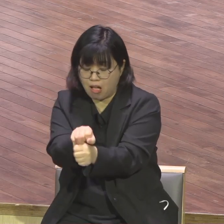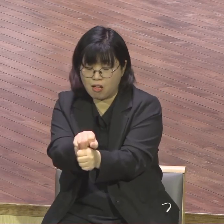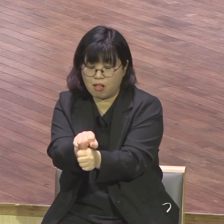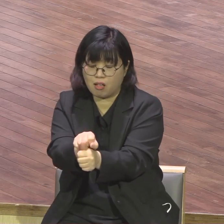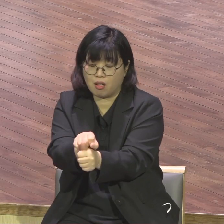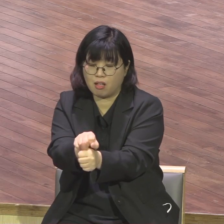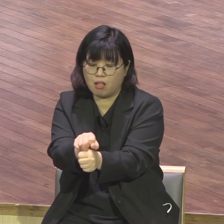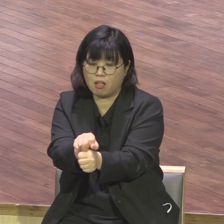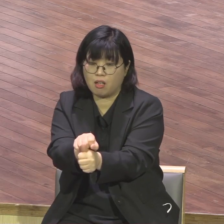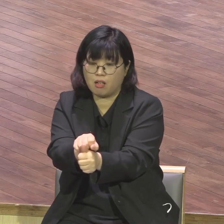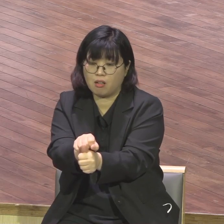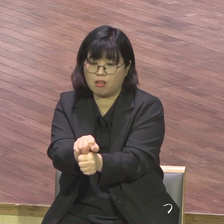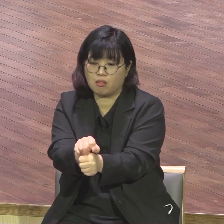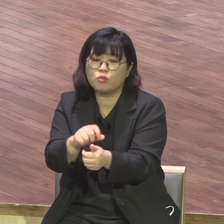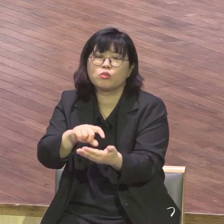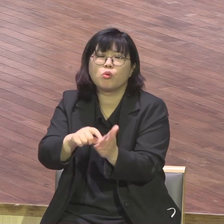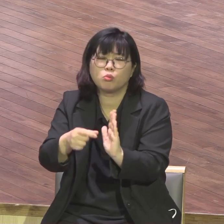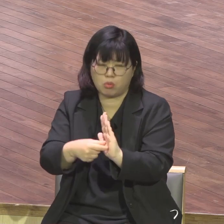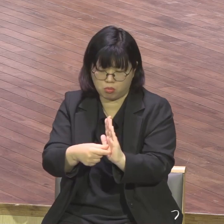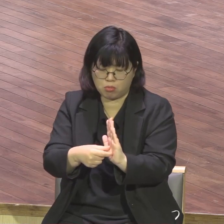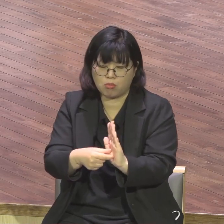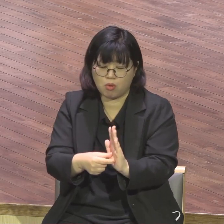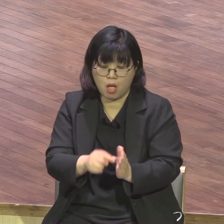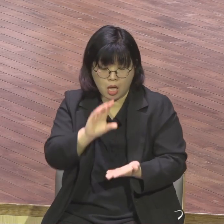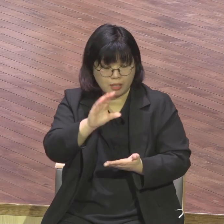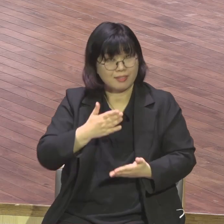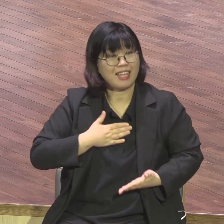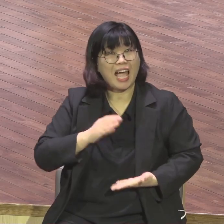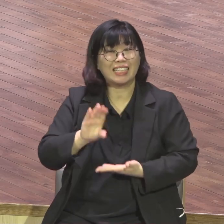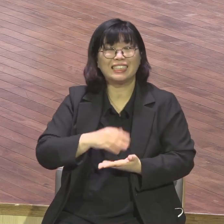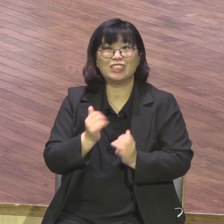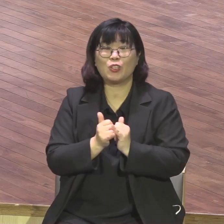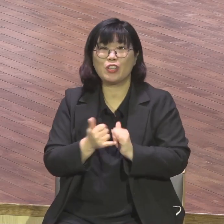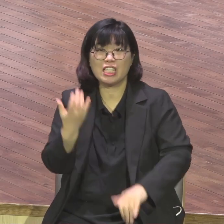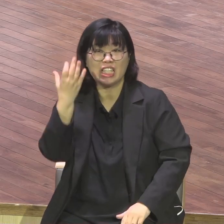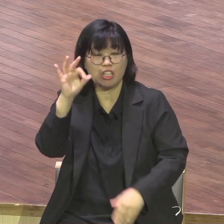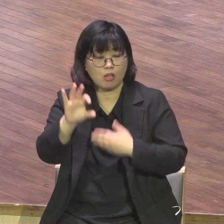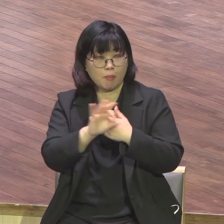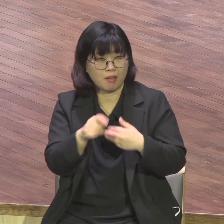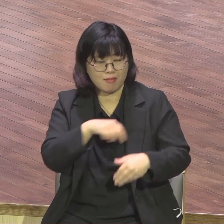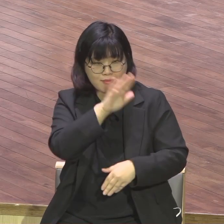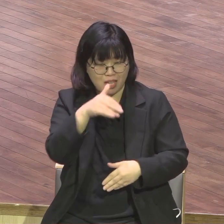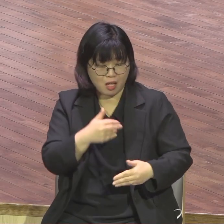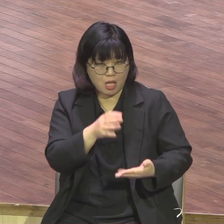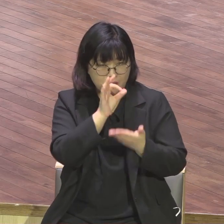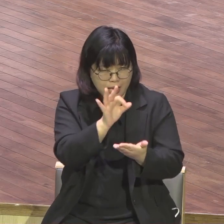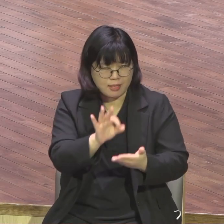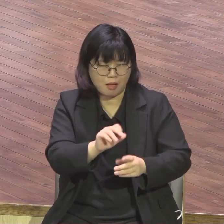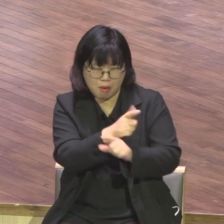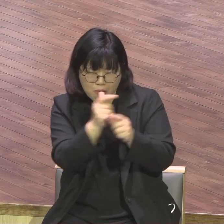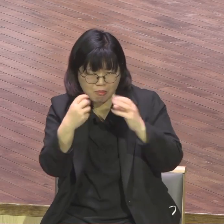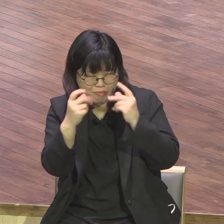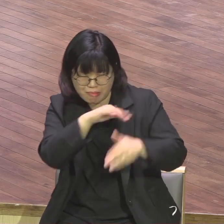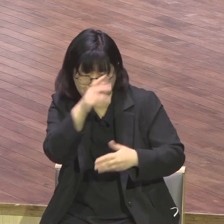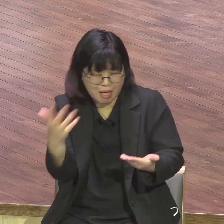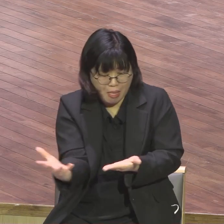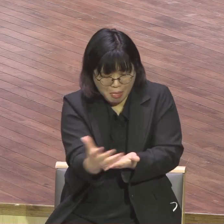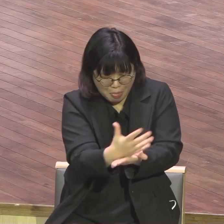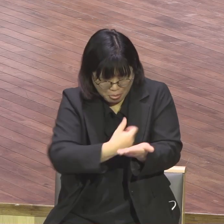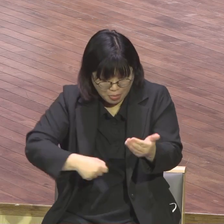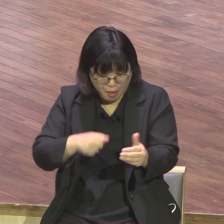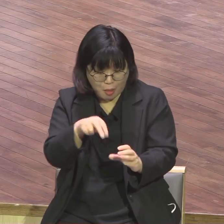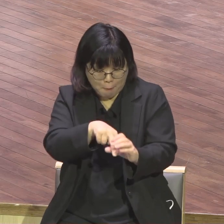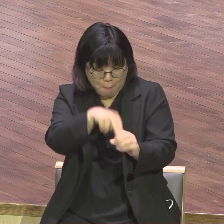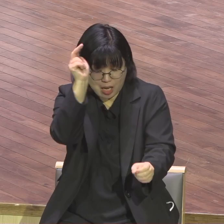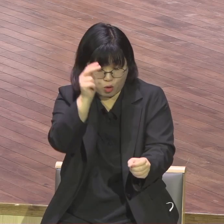그런 경우가 자주 있었어요. 허다했습니다. 그래서 지하의 카타콤,